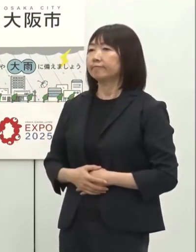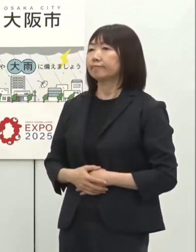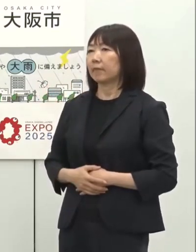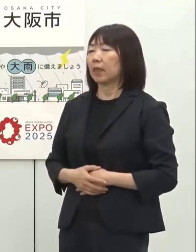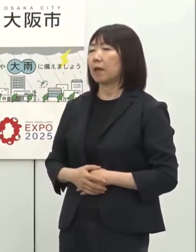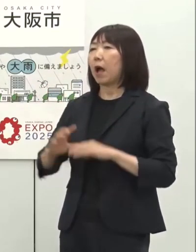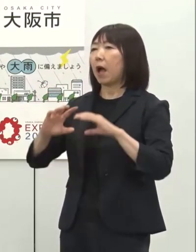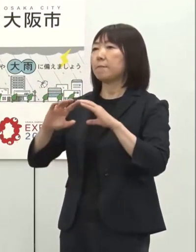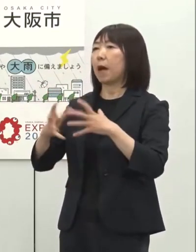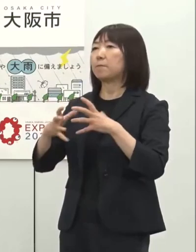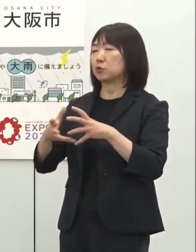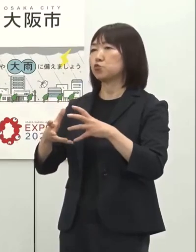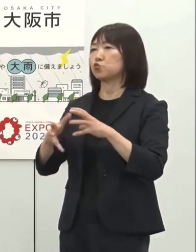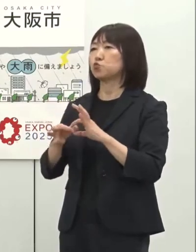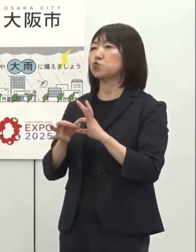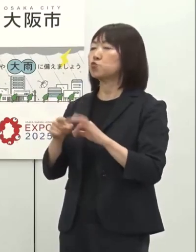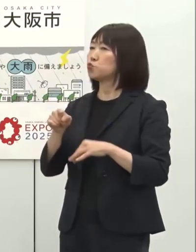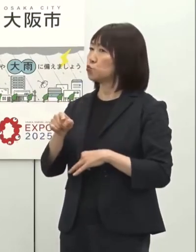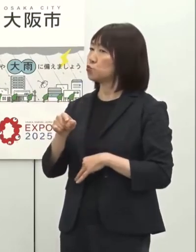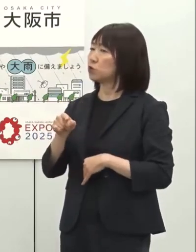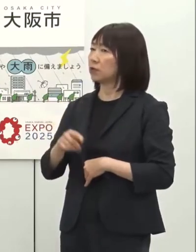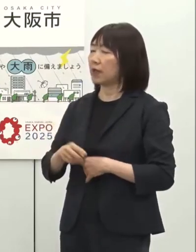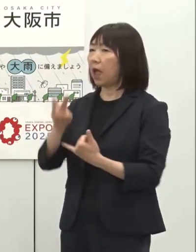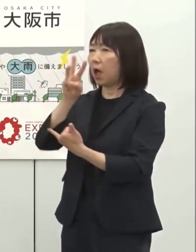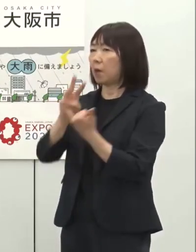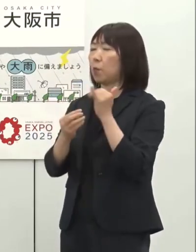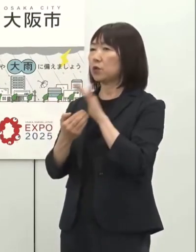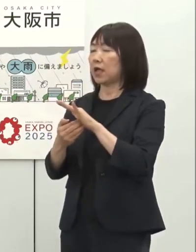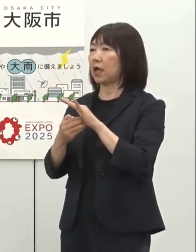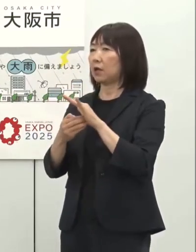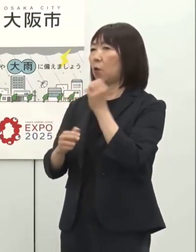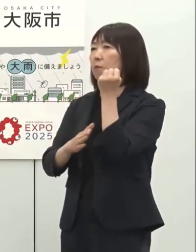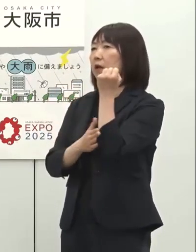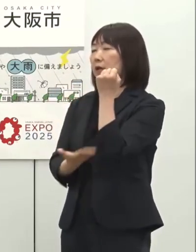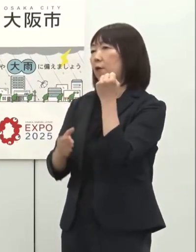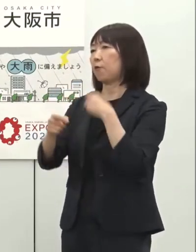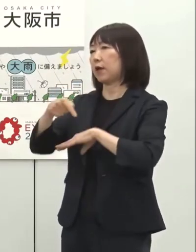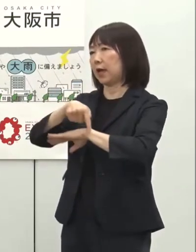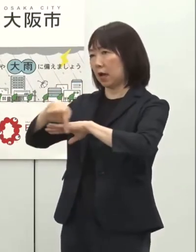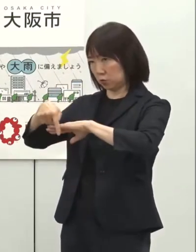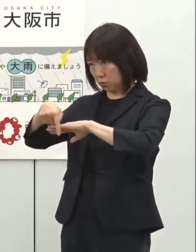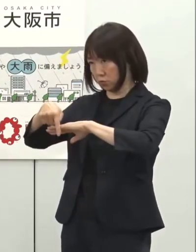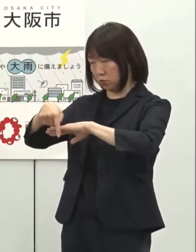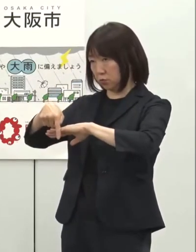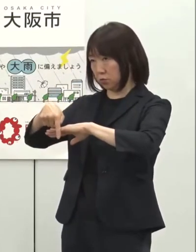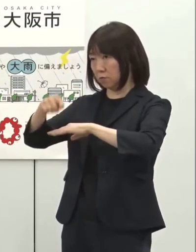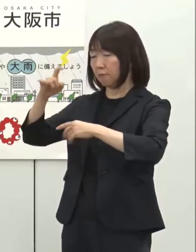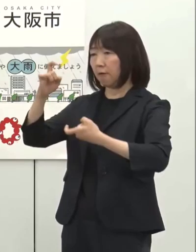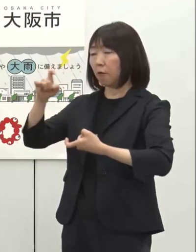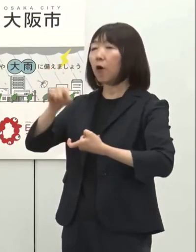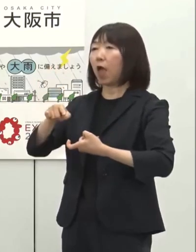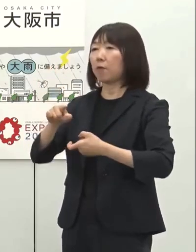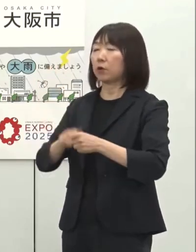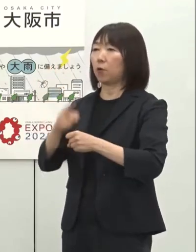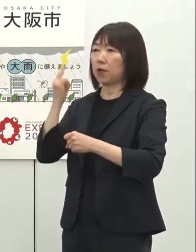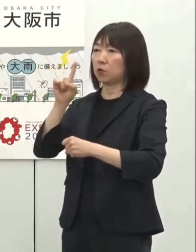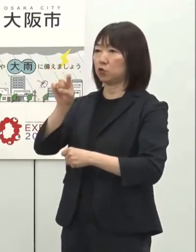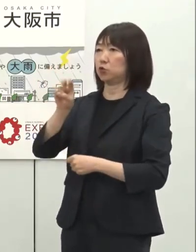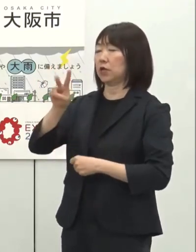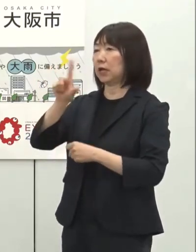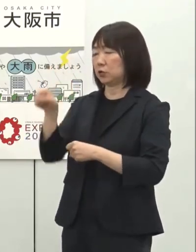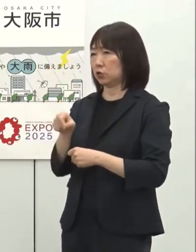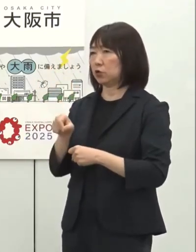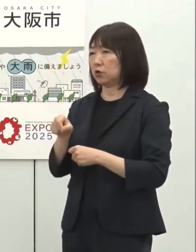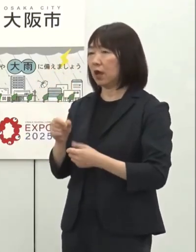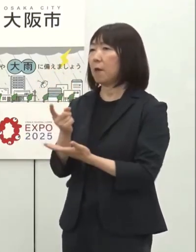万博における、いわゆる防災基本計画やったかな、は昨年の12月に大きな方向性は示され